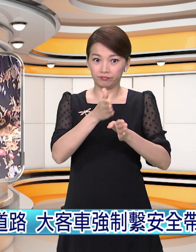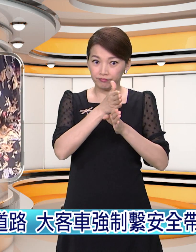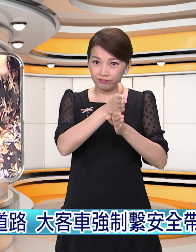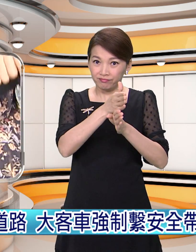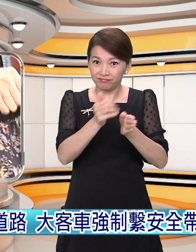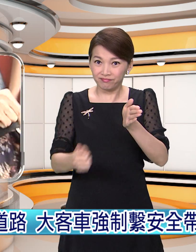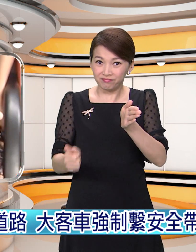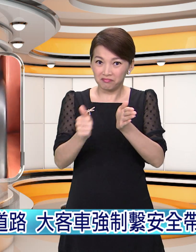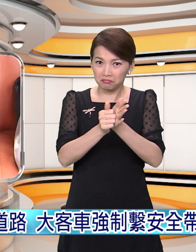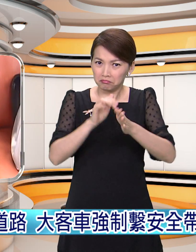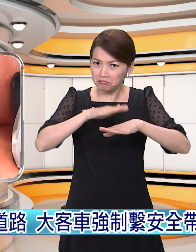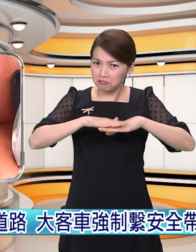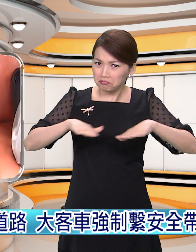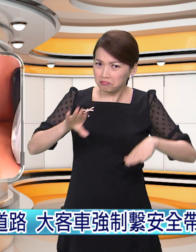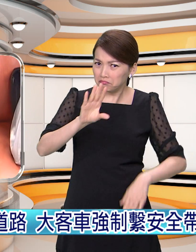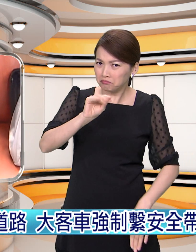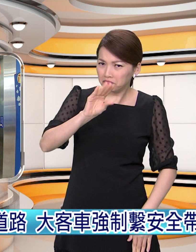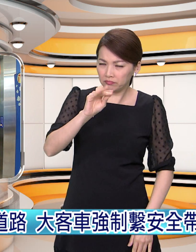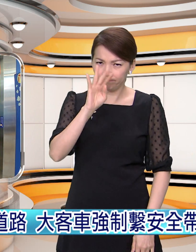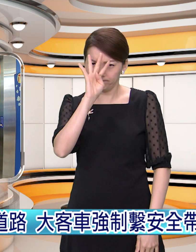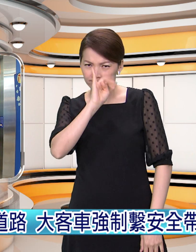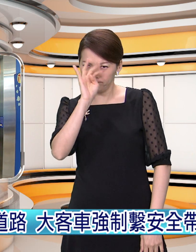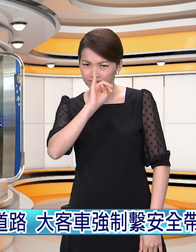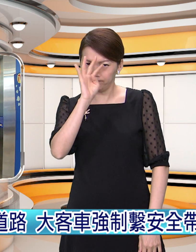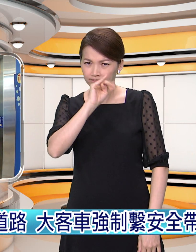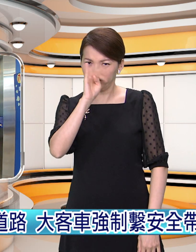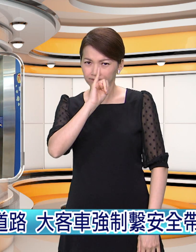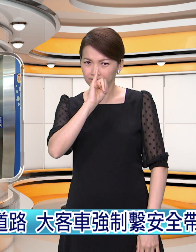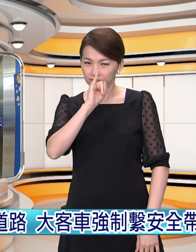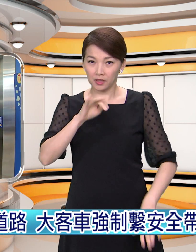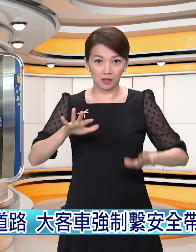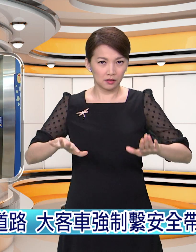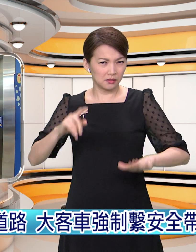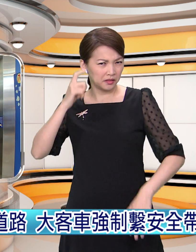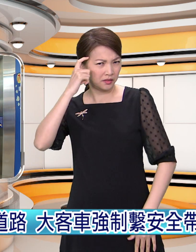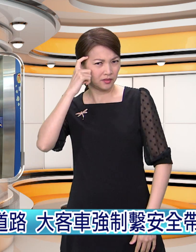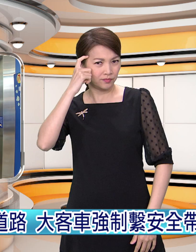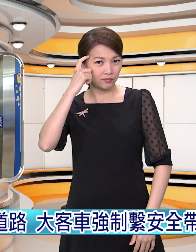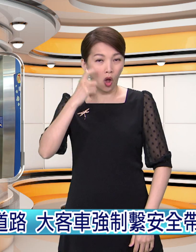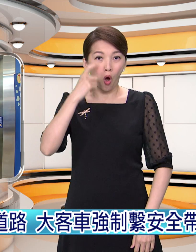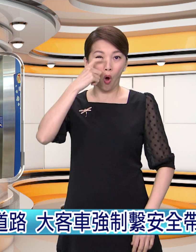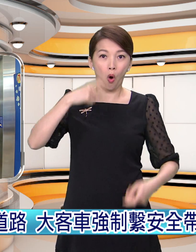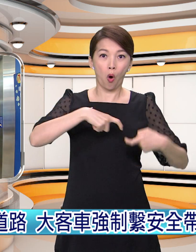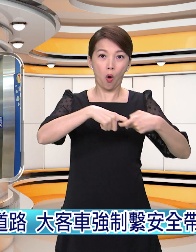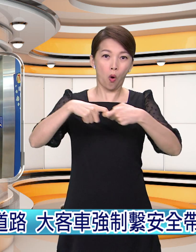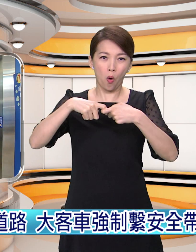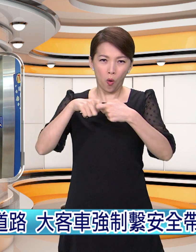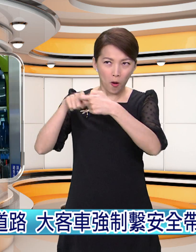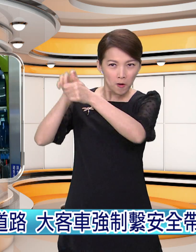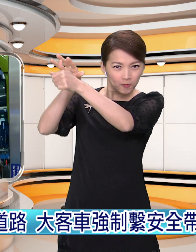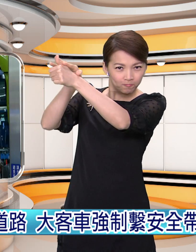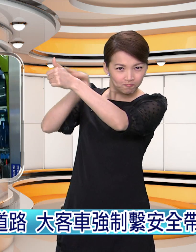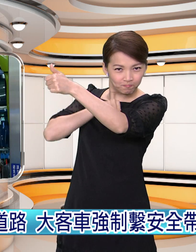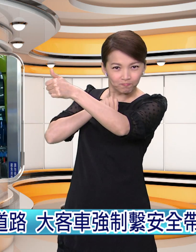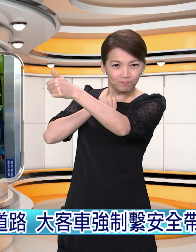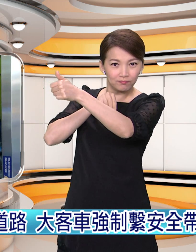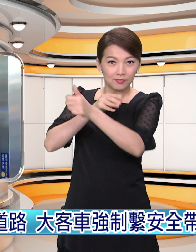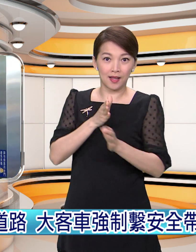仿效欧盟，排除市区公车之外，准备强制大客车全